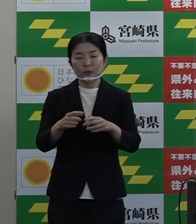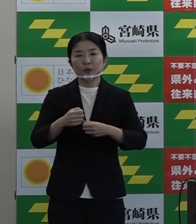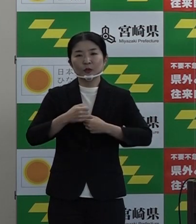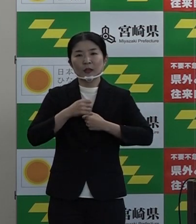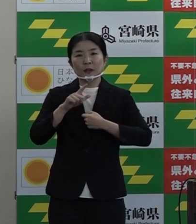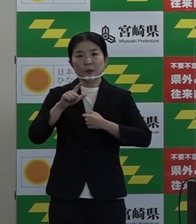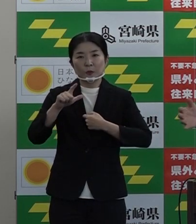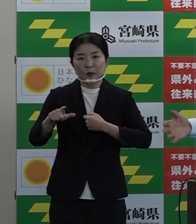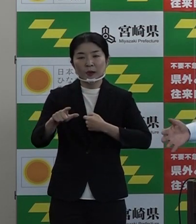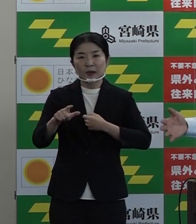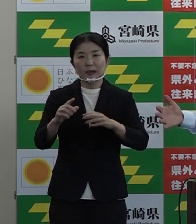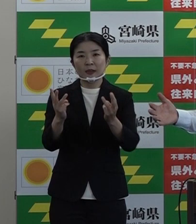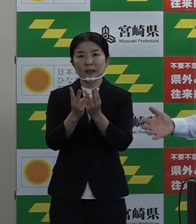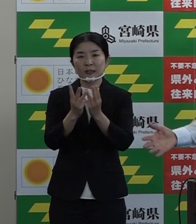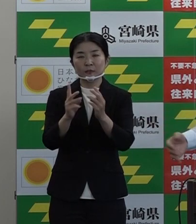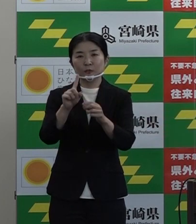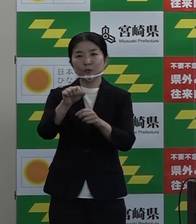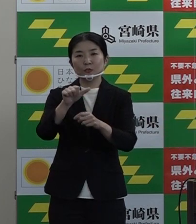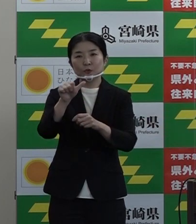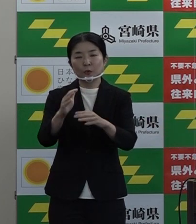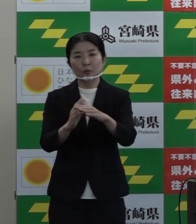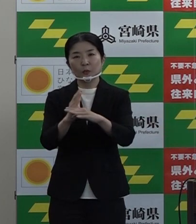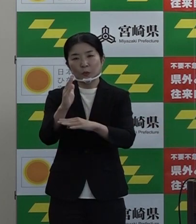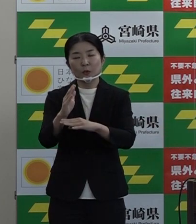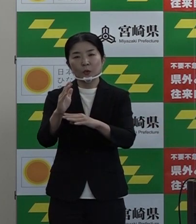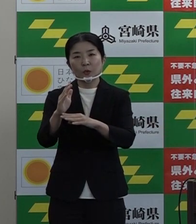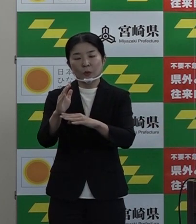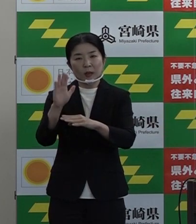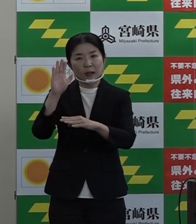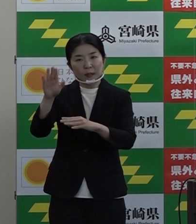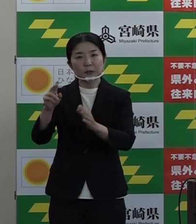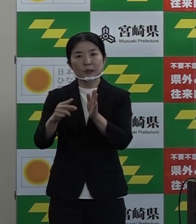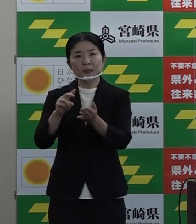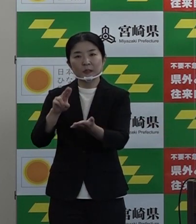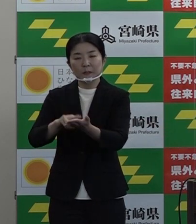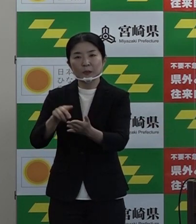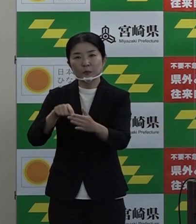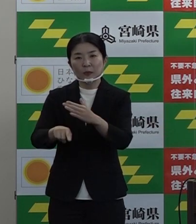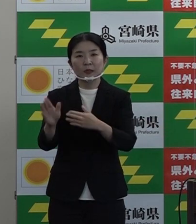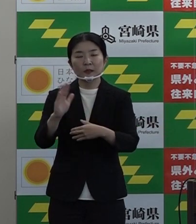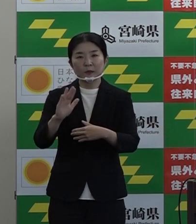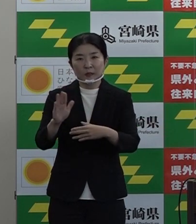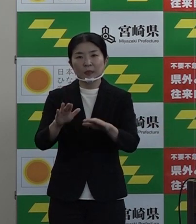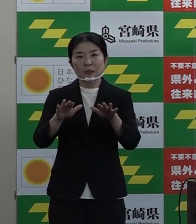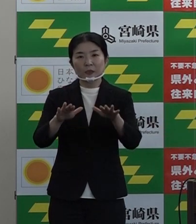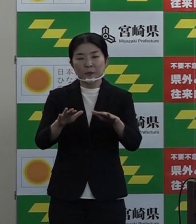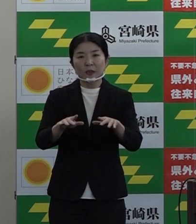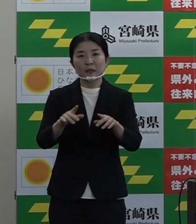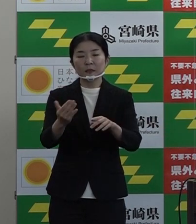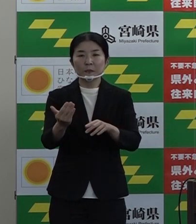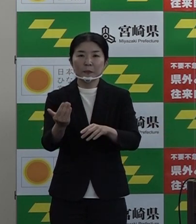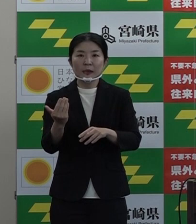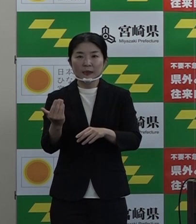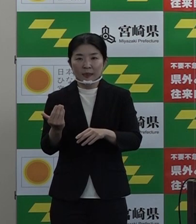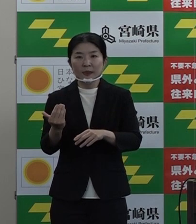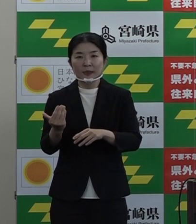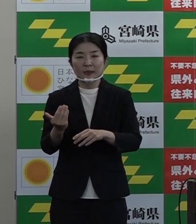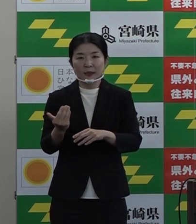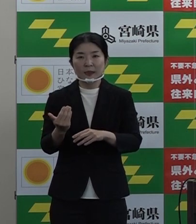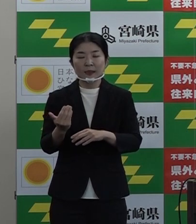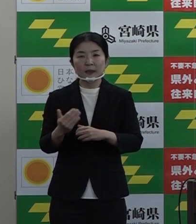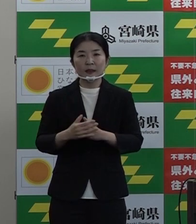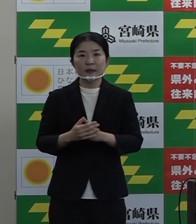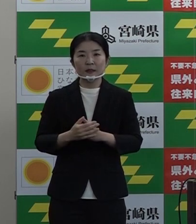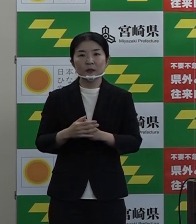処だから15を超えてからさあ考えましょうではなしに、その手前、今 12.9 ですかね、手前の段階ですで